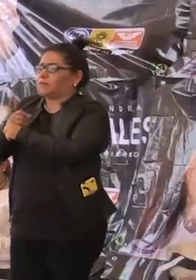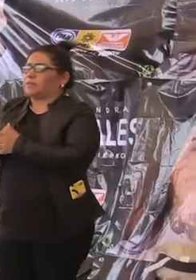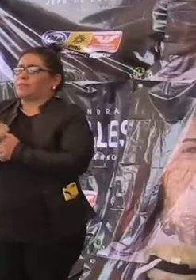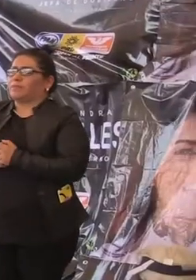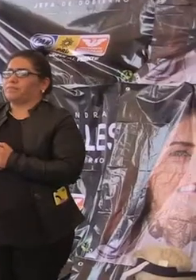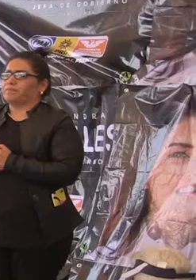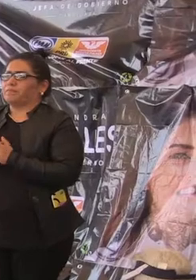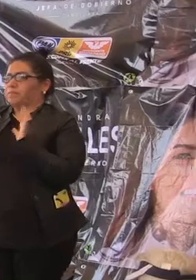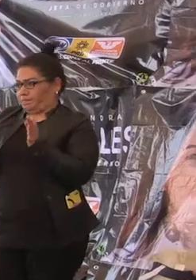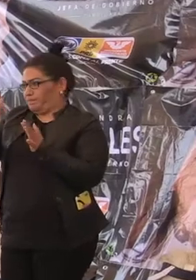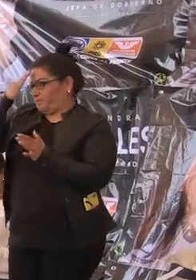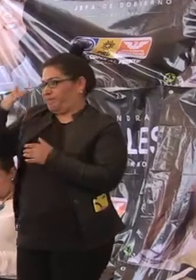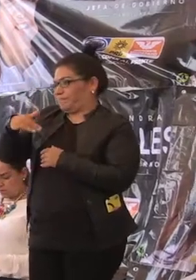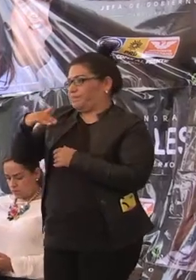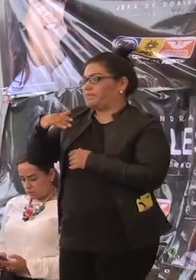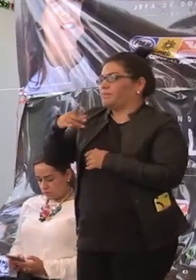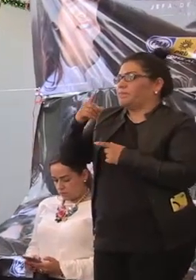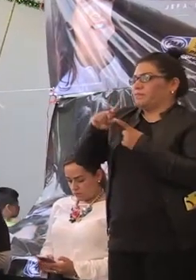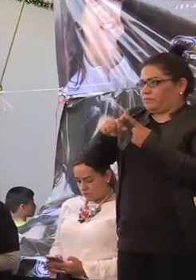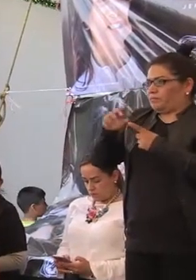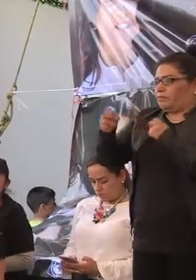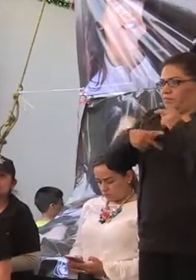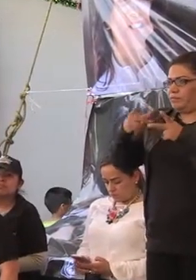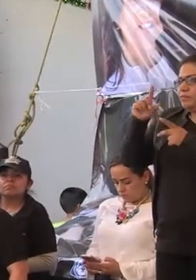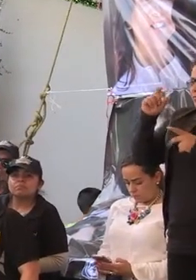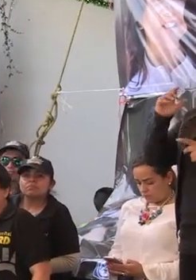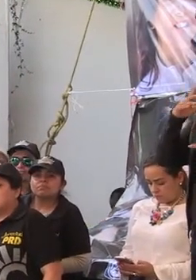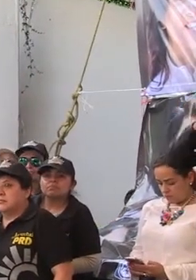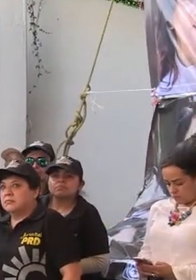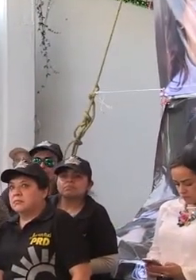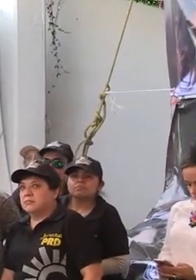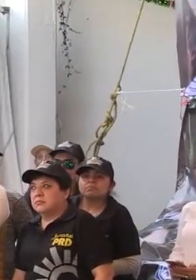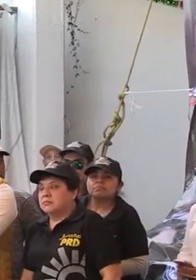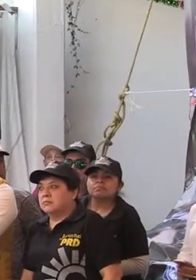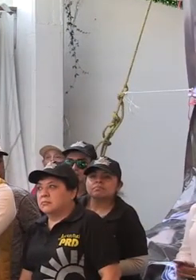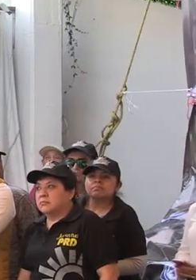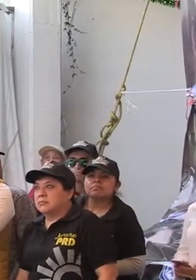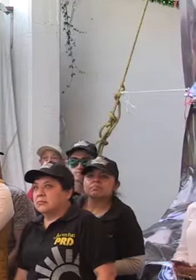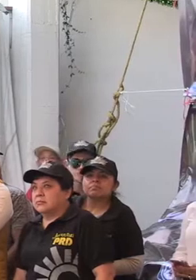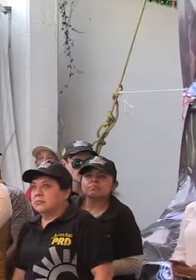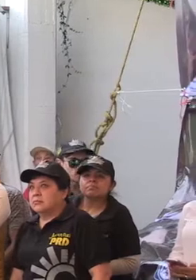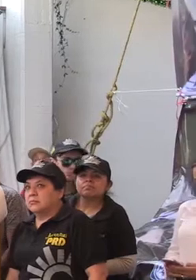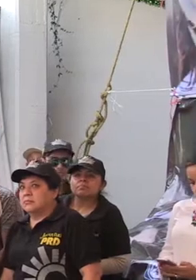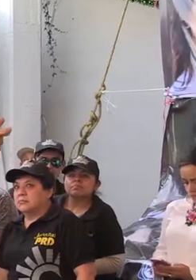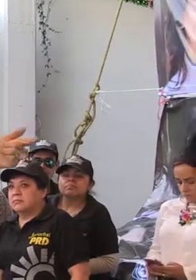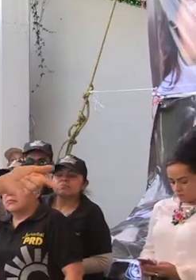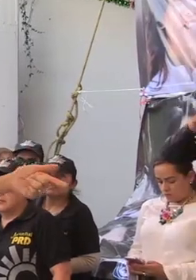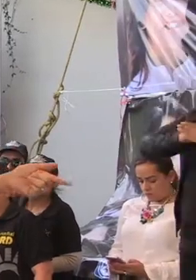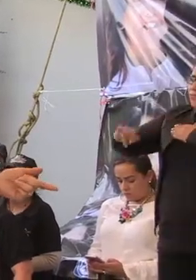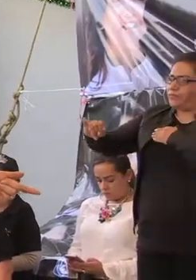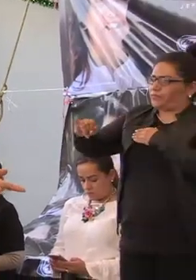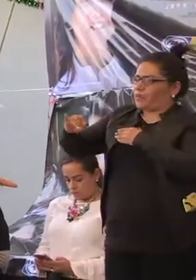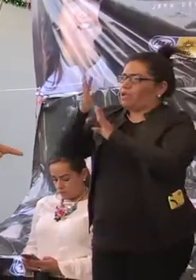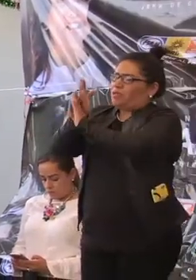Xochimilco. Ya conocen mis compromisos. Vamos por 25 kilómetros más de metro, vamos por 80 kilómetros